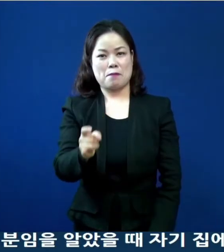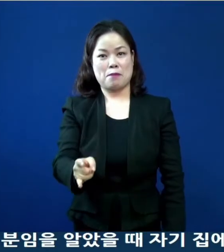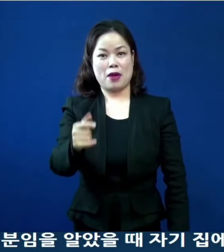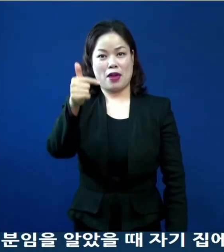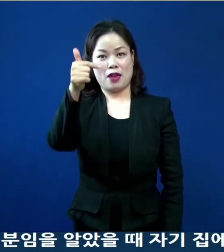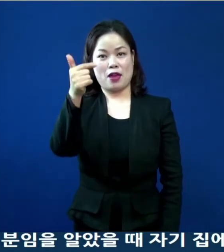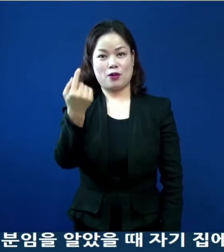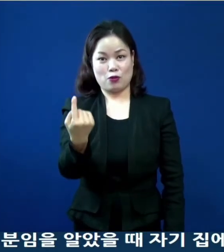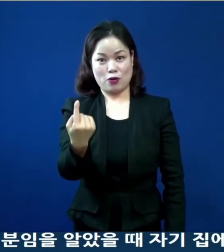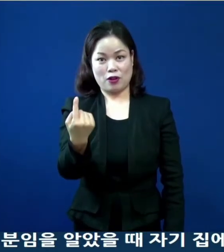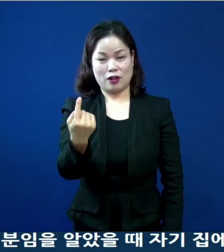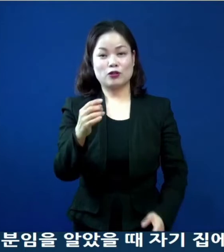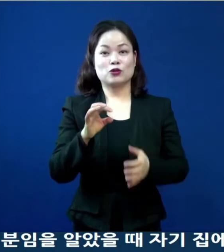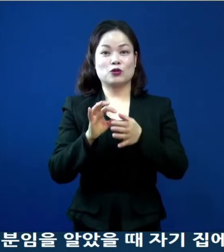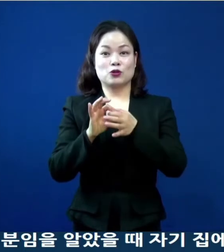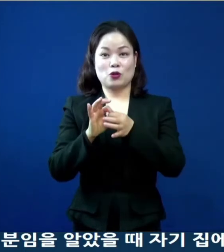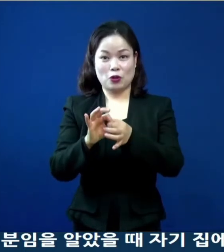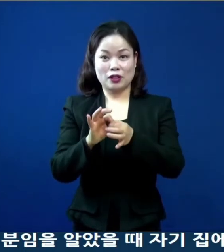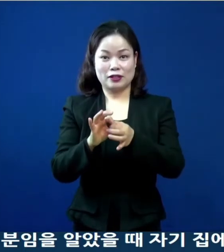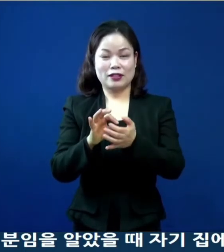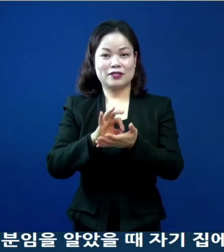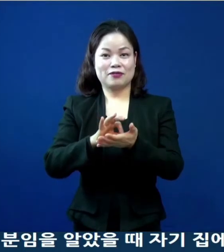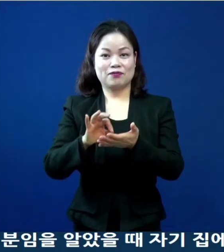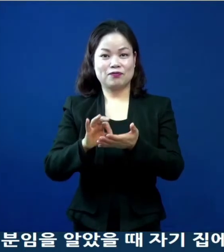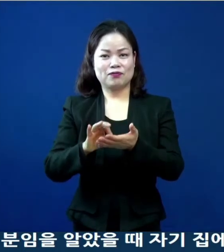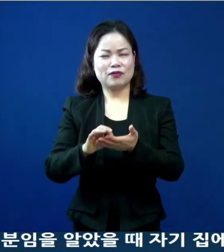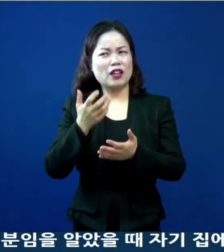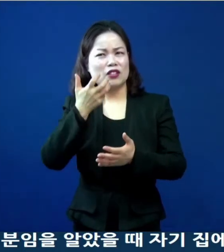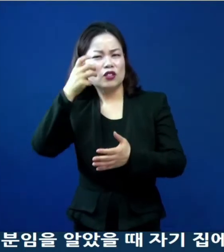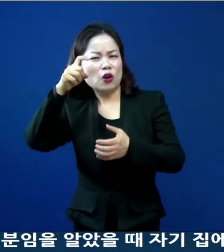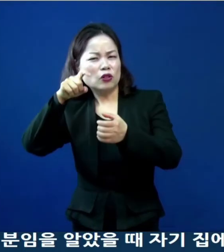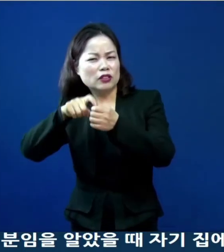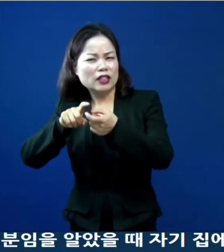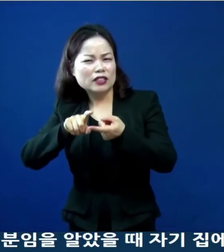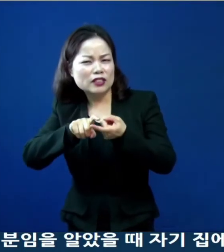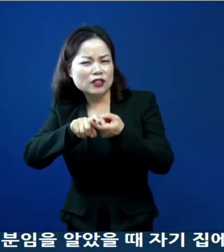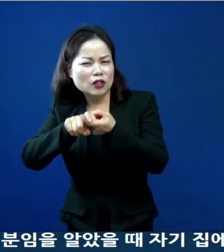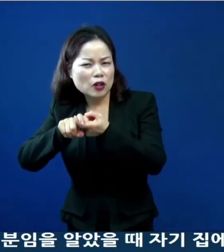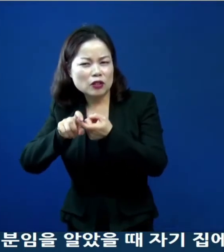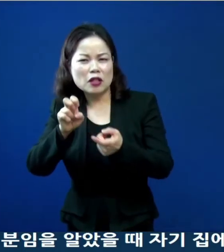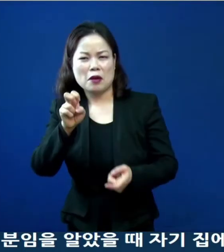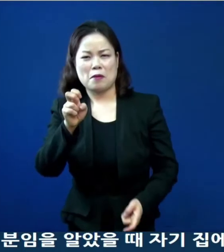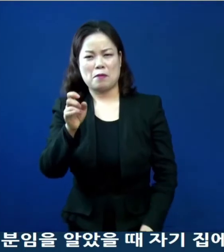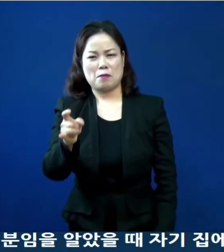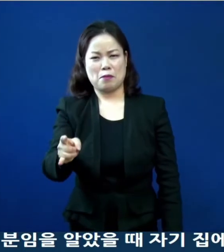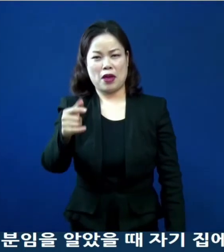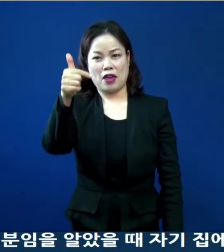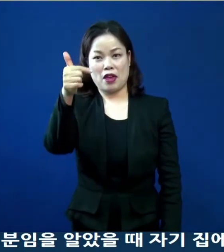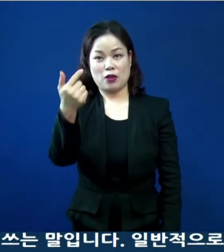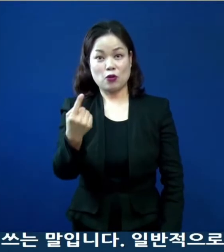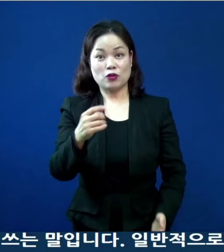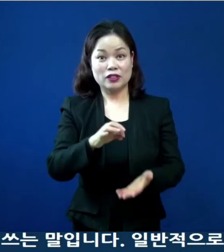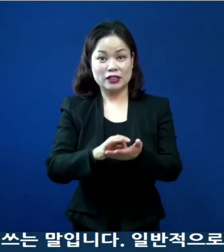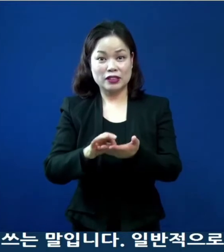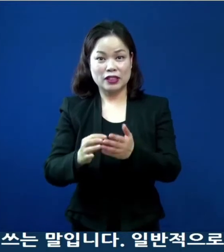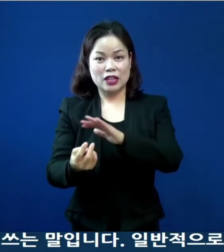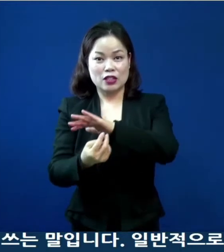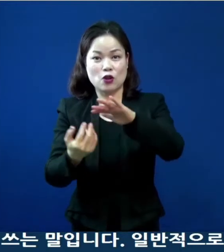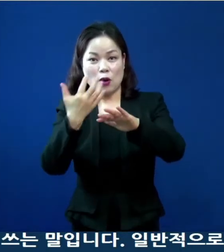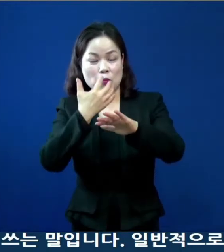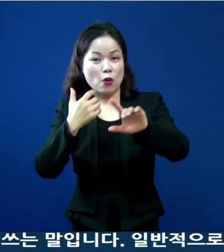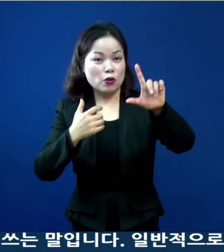메노라는 단어를 통해서 사용합니다. 또 영적인 연합도 이 메노라는 단어로 표현이 됩니다. 요한복음